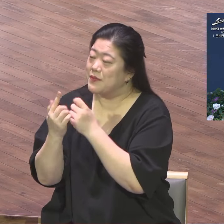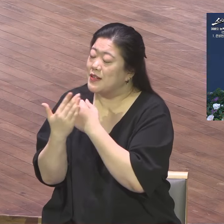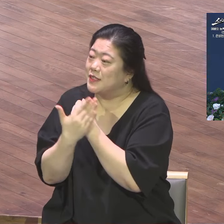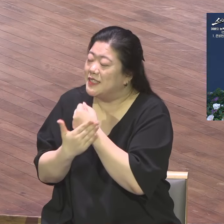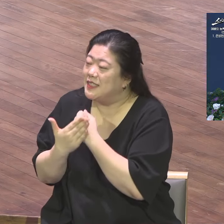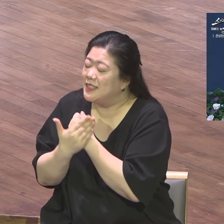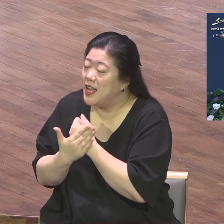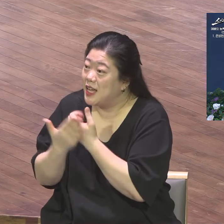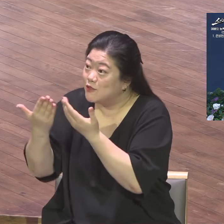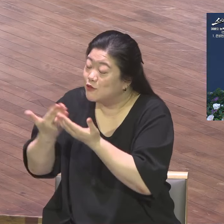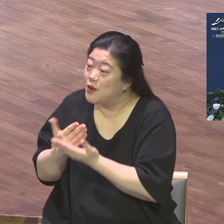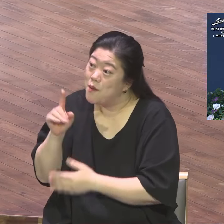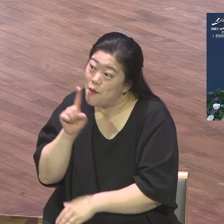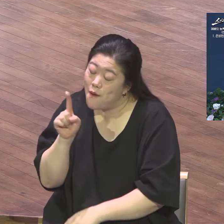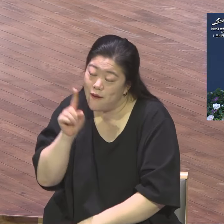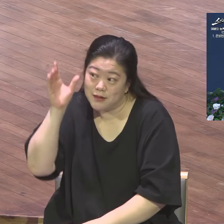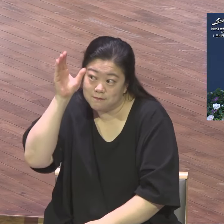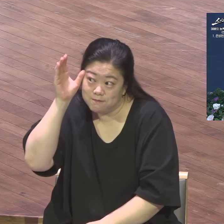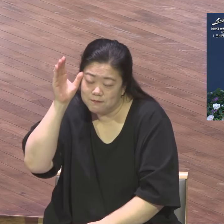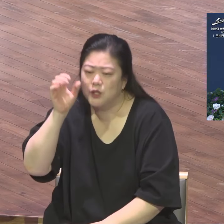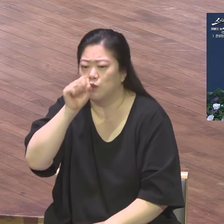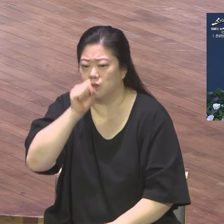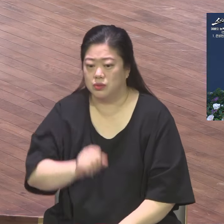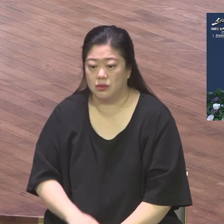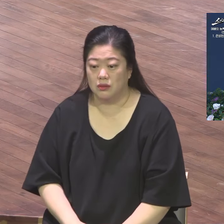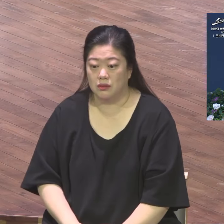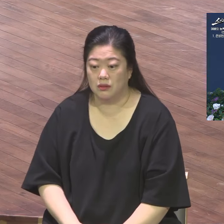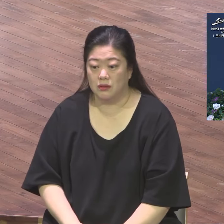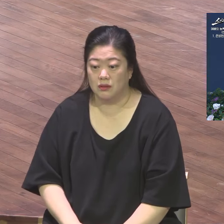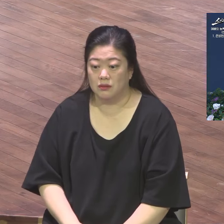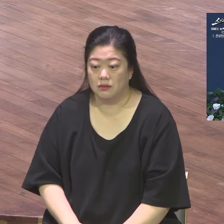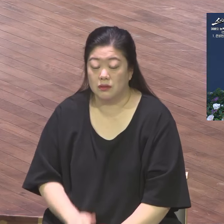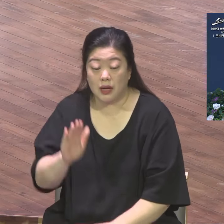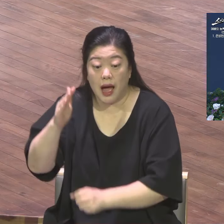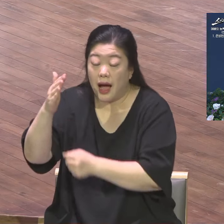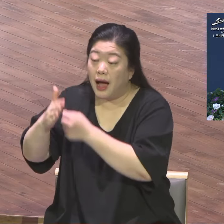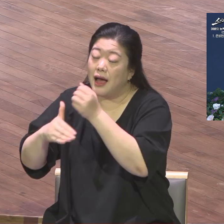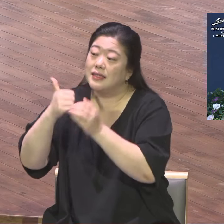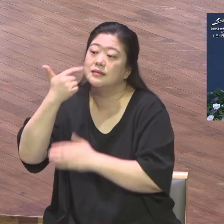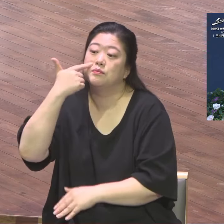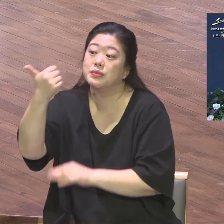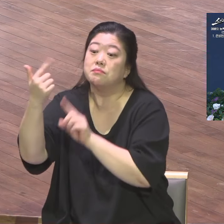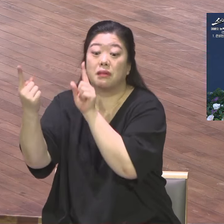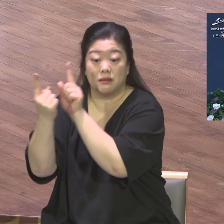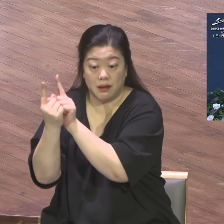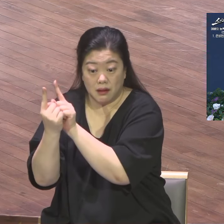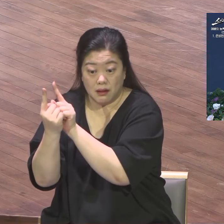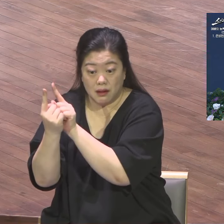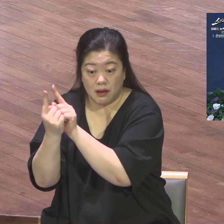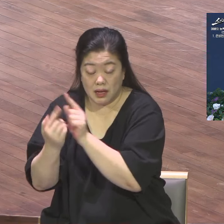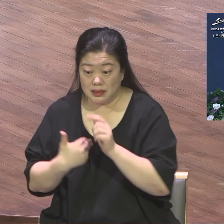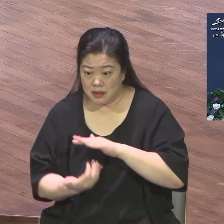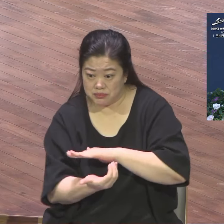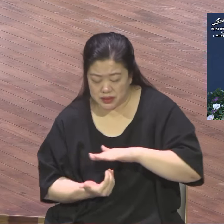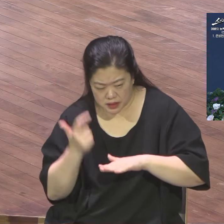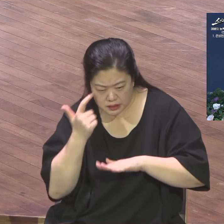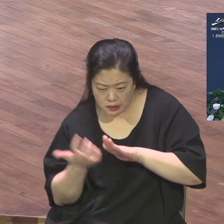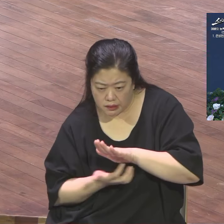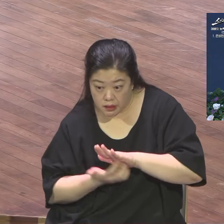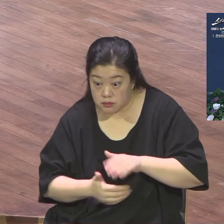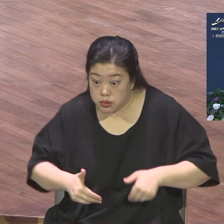준비해라. 이게 무슨 계산이 있습니까? 이게 무슨 우선순위가, 이게 무슨 선입견이 있습니까? 하나님